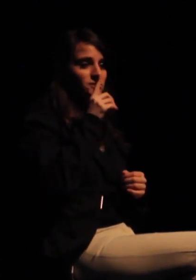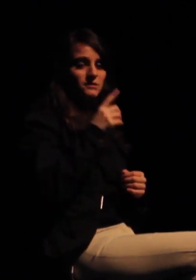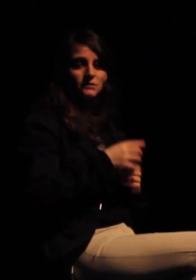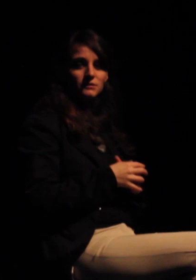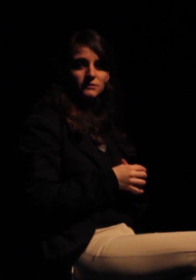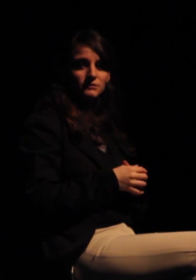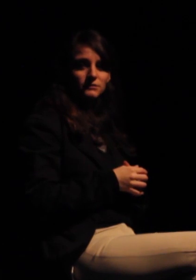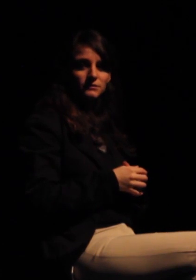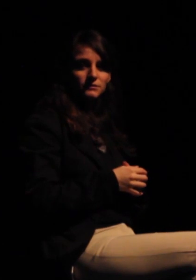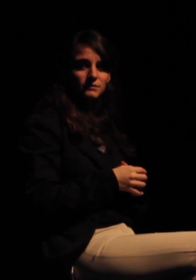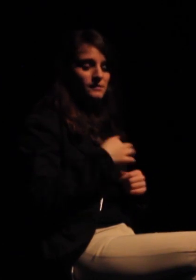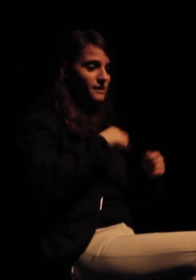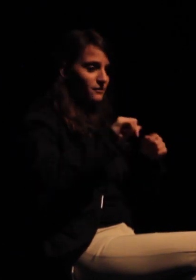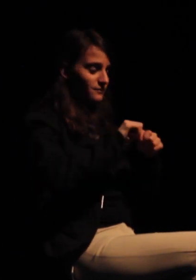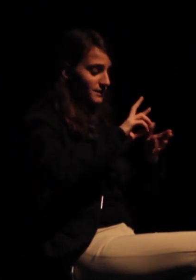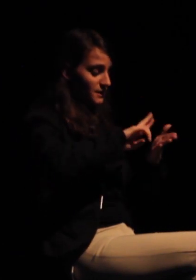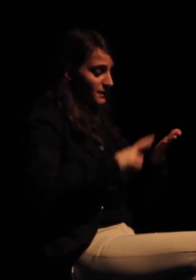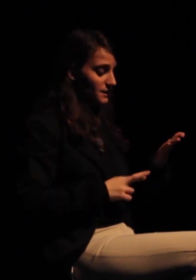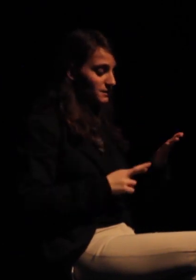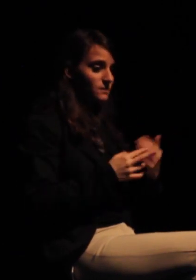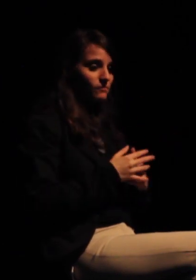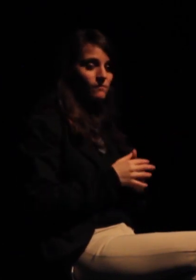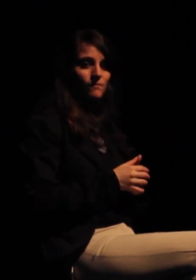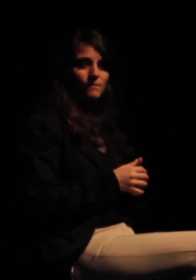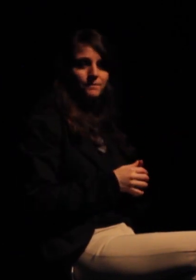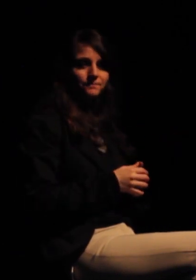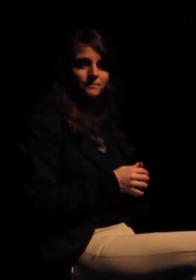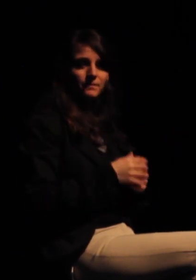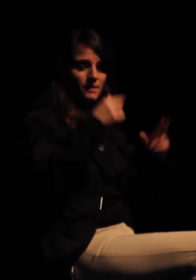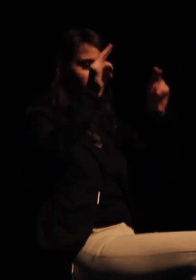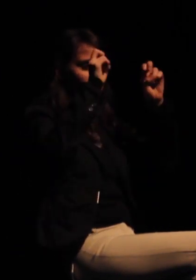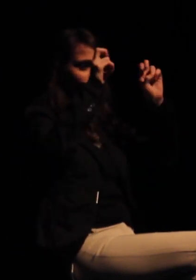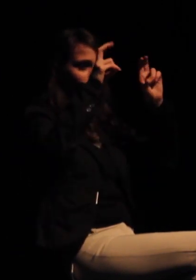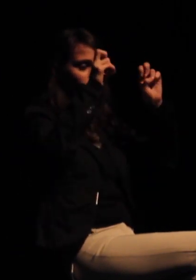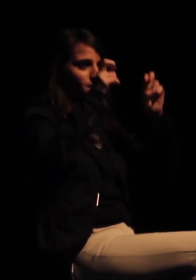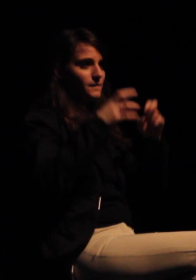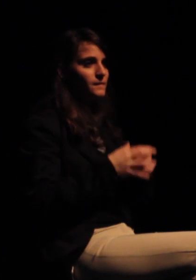uma redação que era a seguinte: